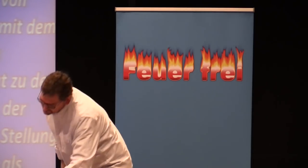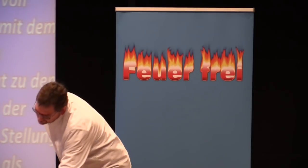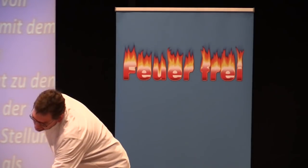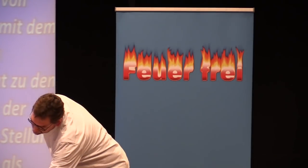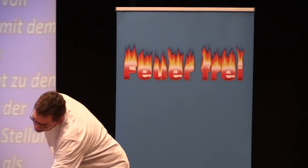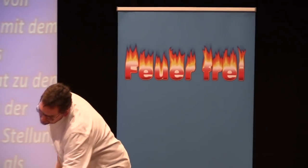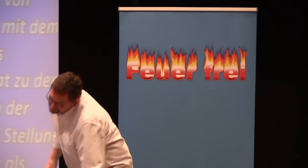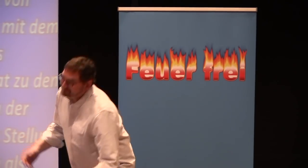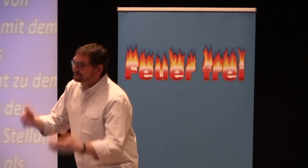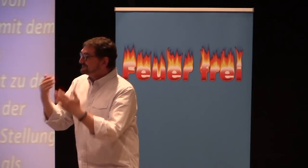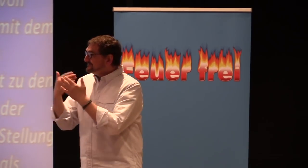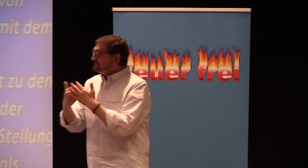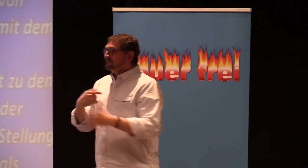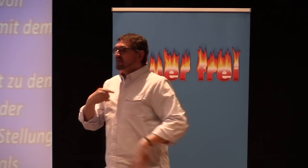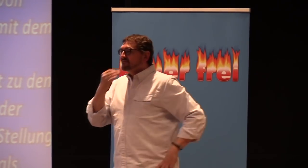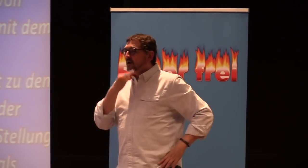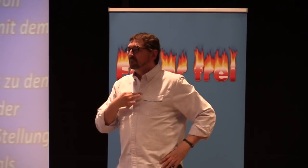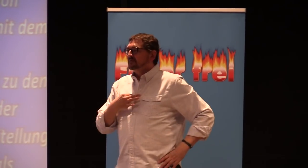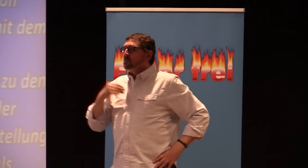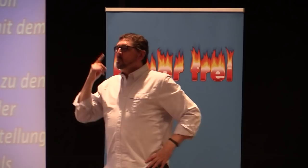Und dazu jetzt meine nächste Frage.